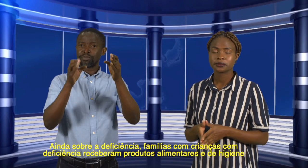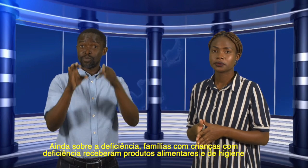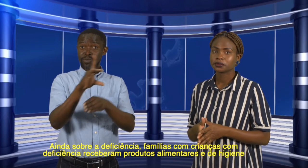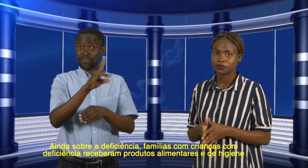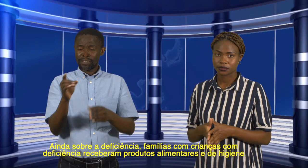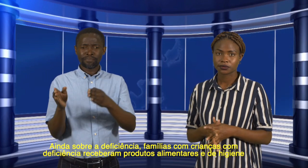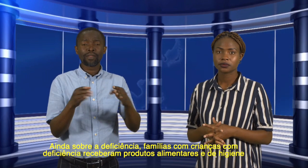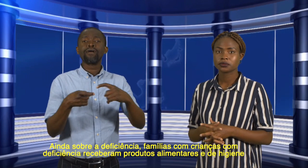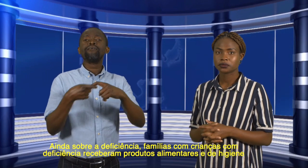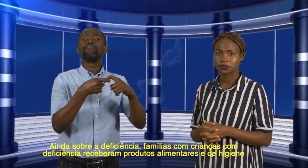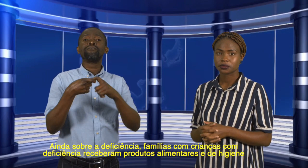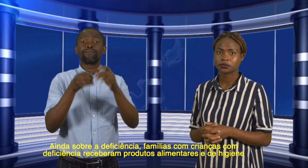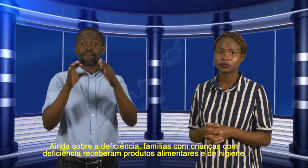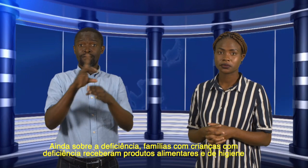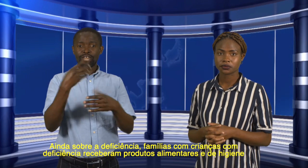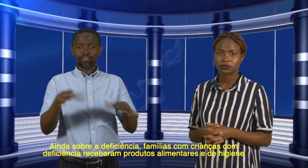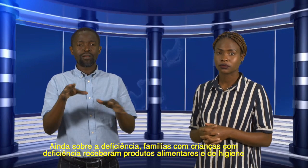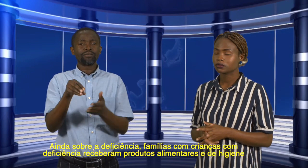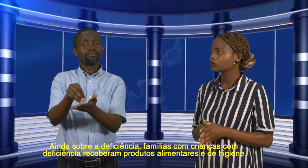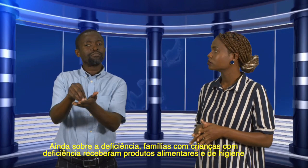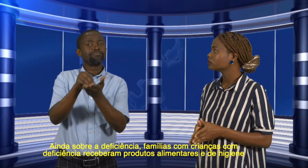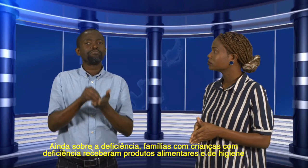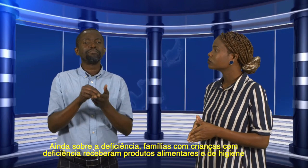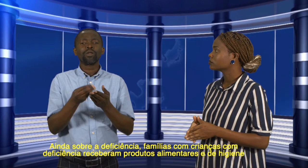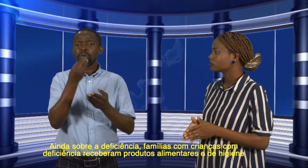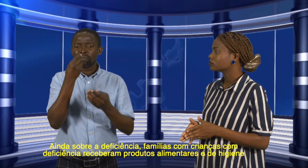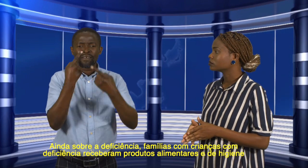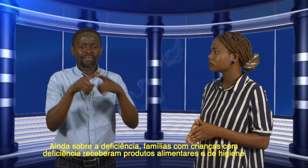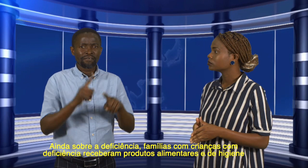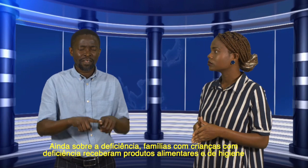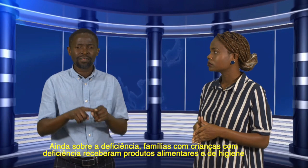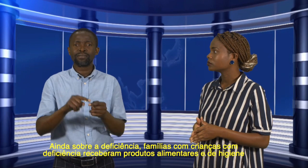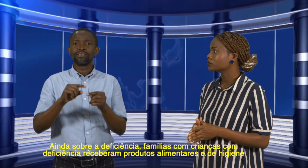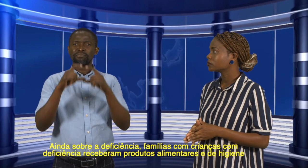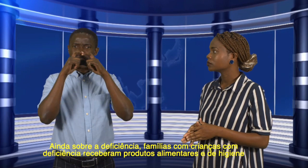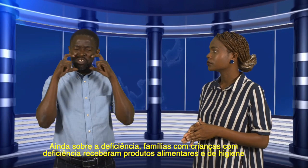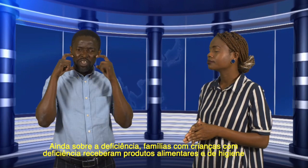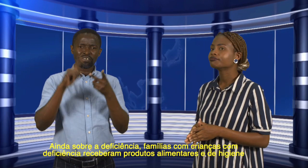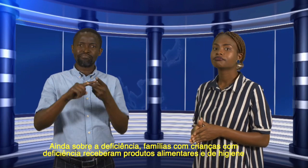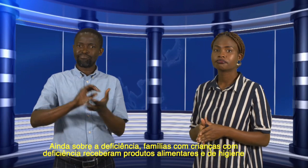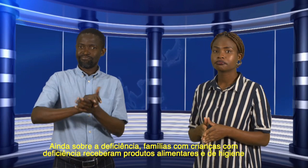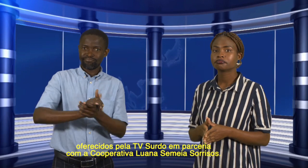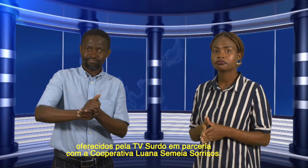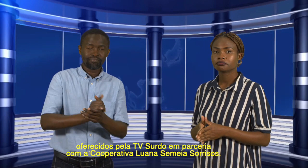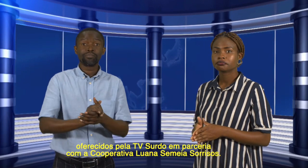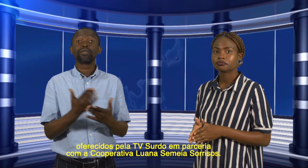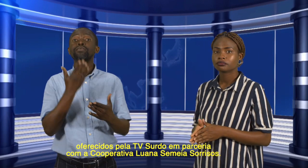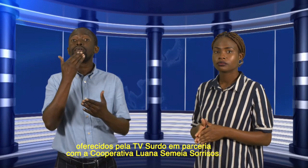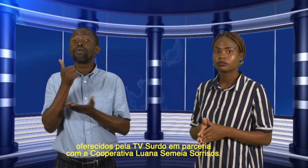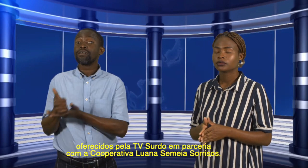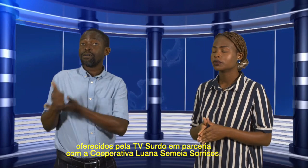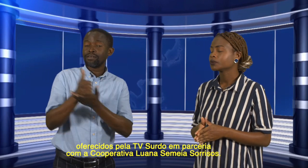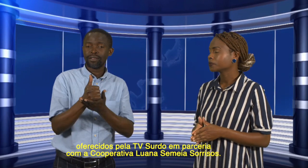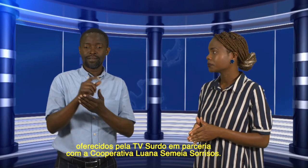sobre deficiência. Famílias com crianças com deficiência receberam produtos alimentares de higiene oferecidos